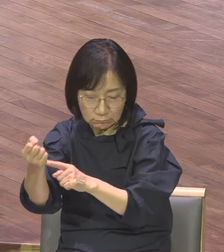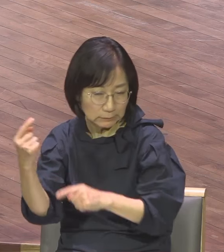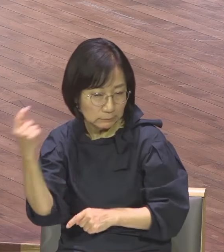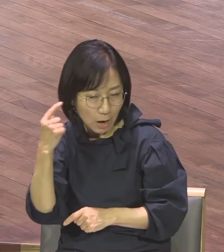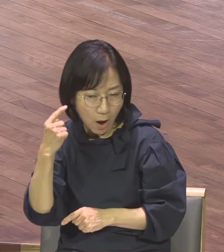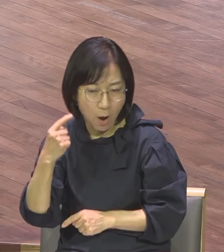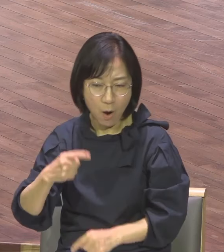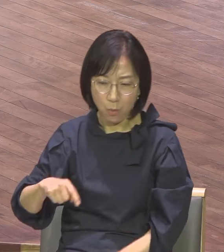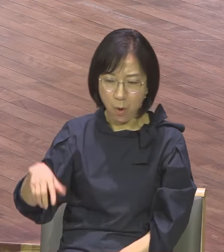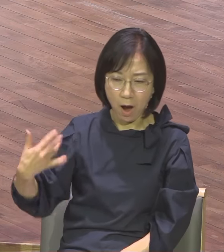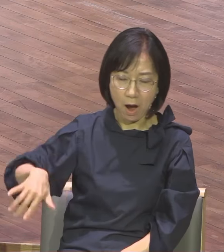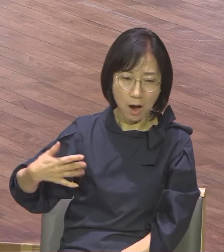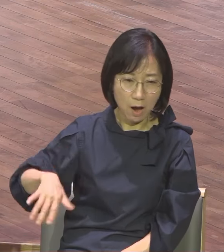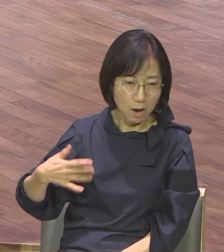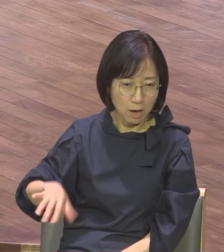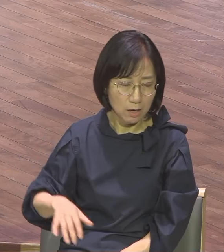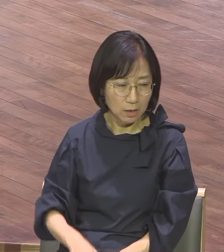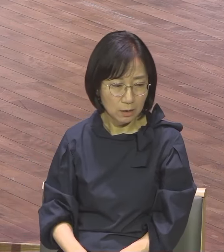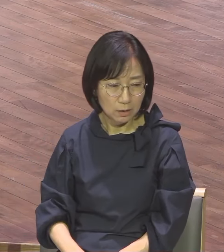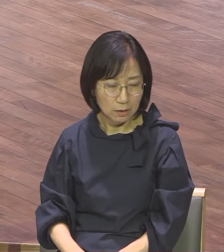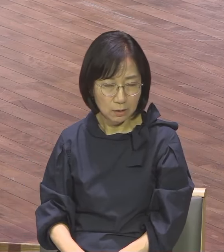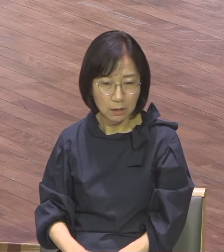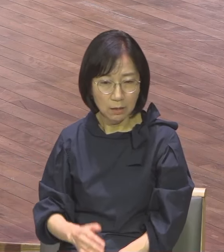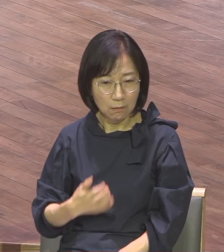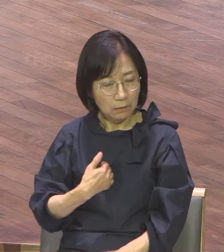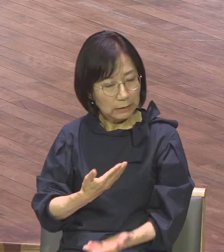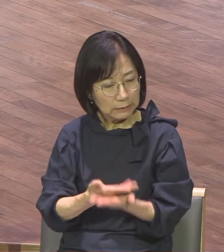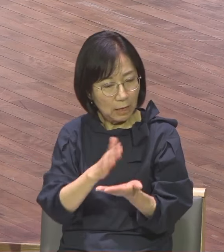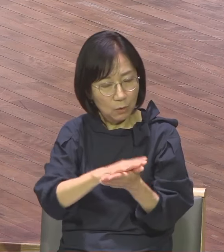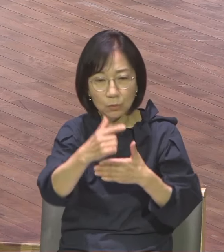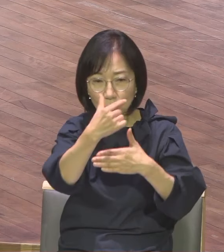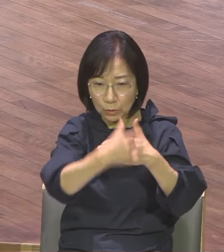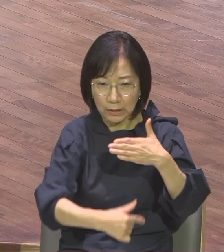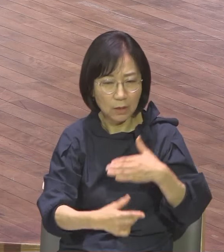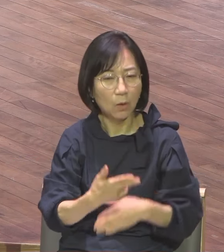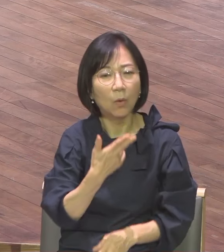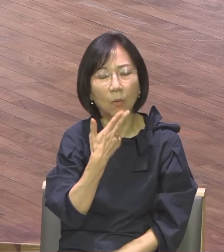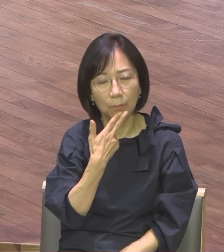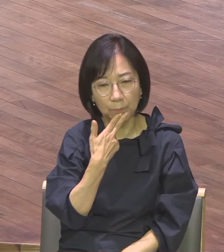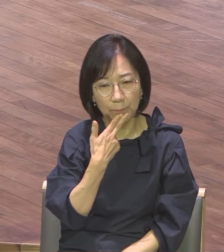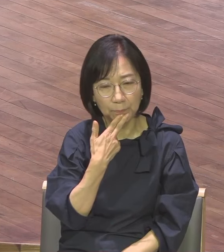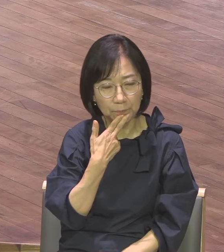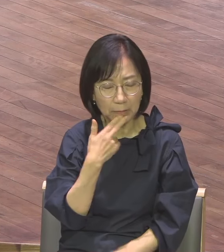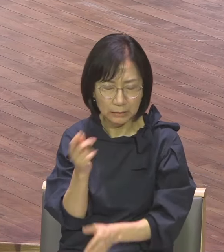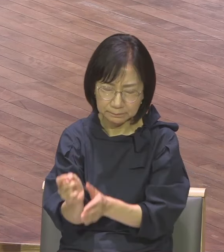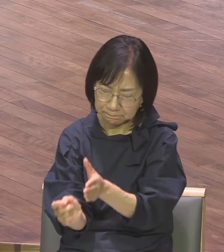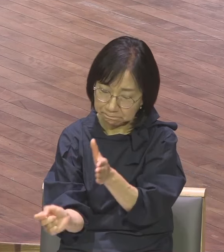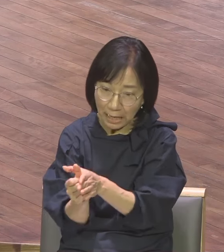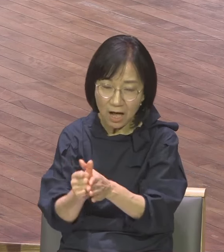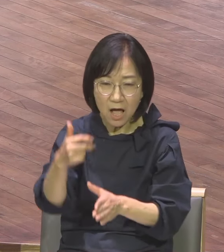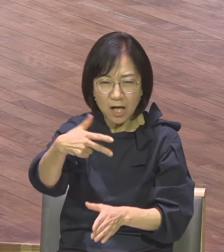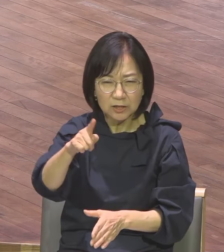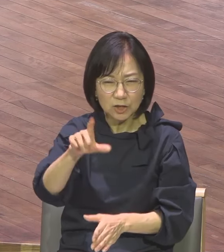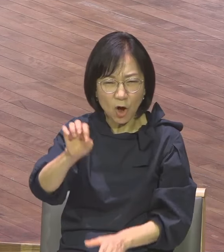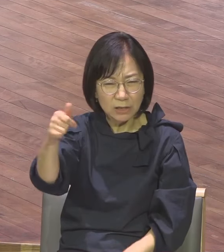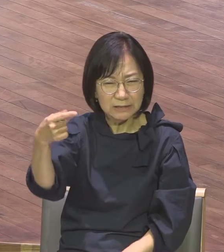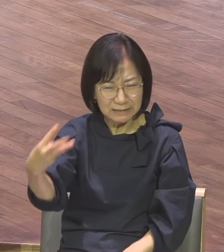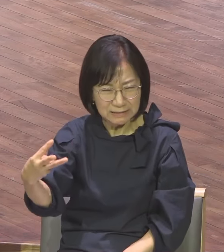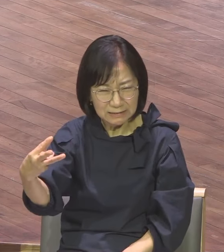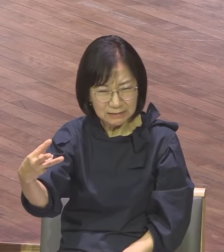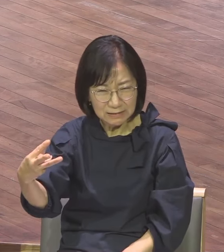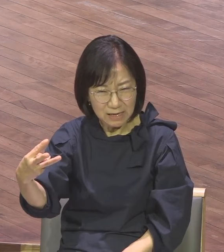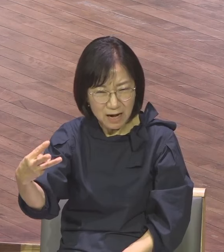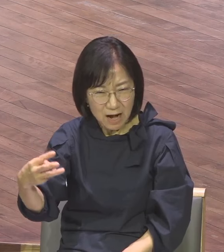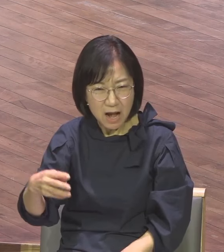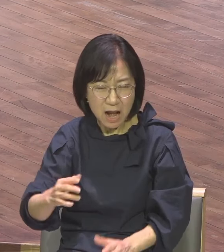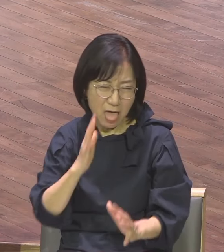우리 교회 우리 교단에는 없어요. 없어요. 우리 교단은 이런 정글에서 막 거기서 막 이 사람이